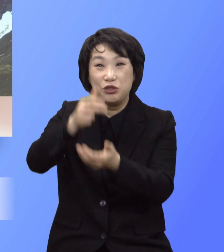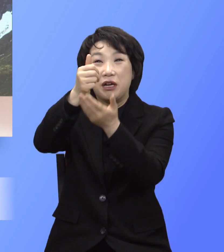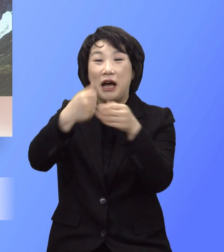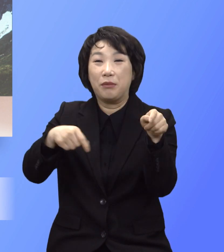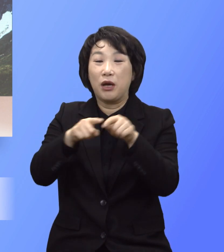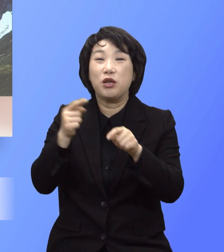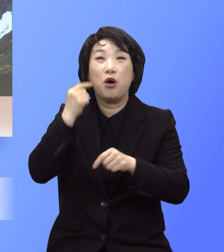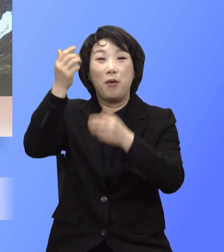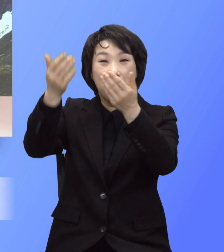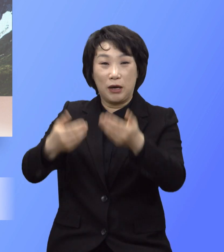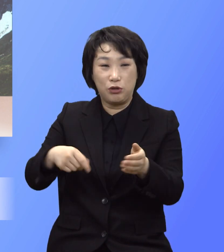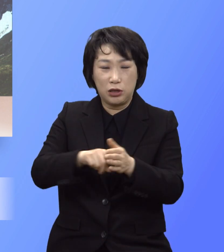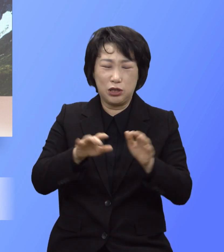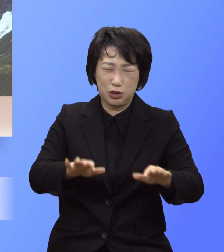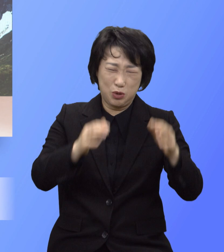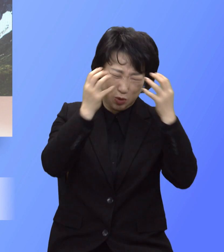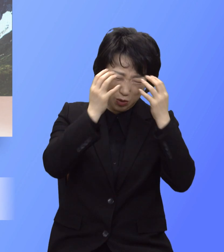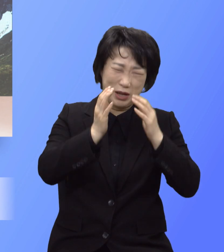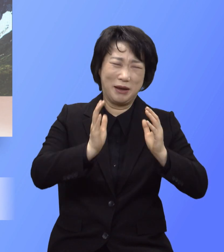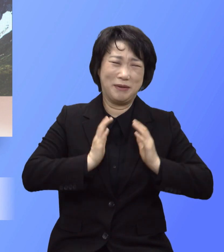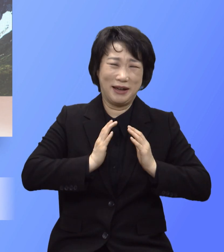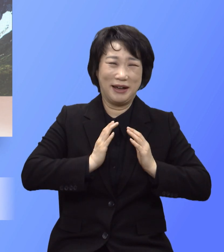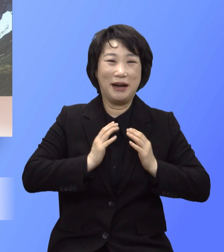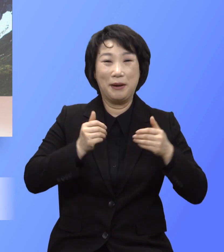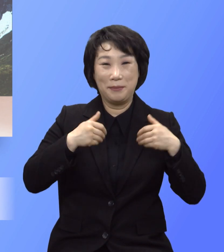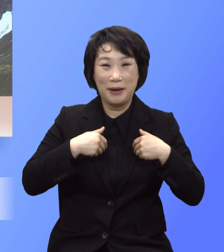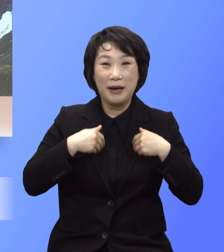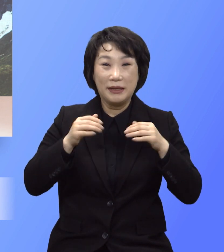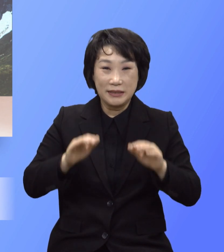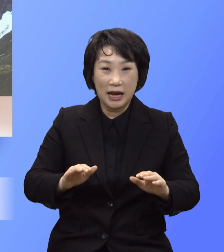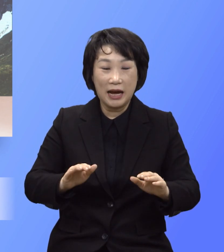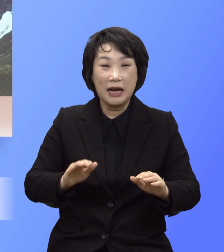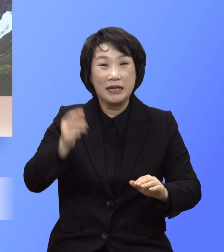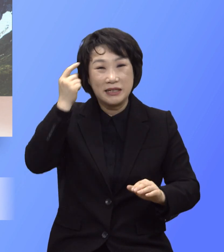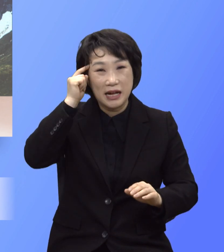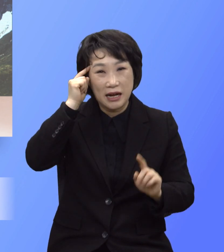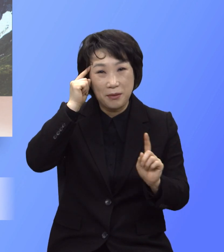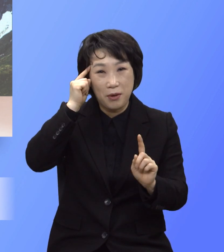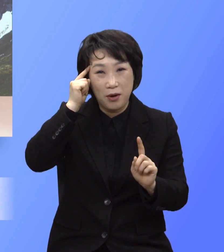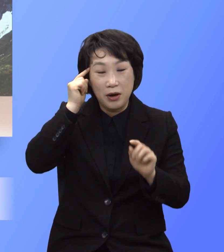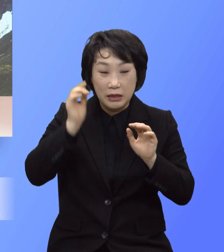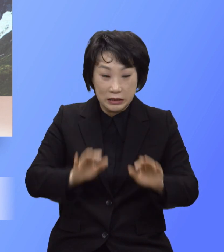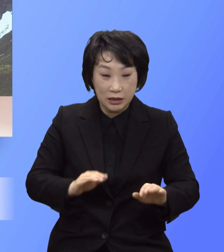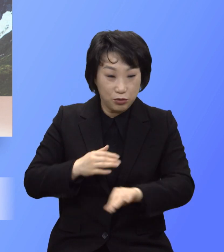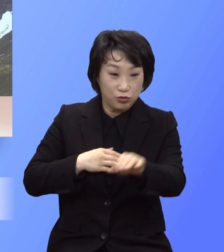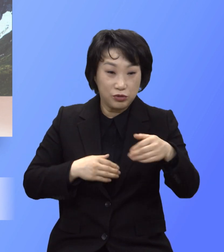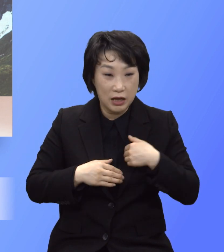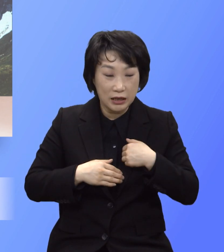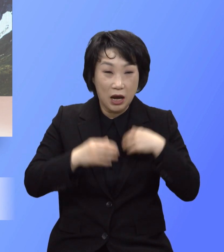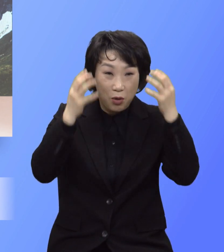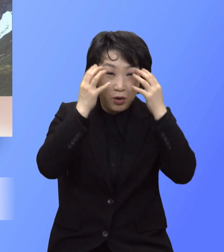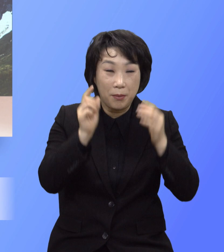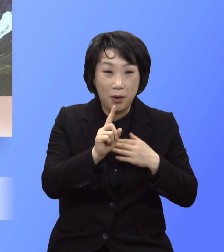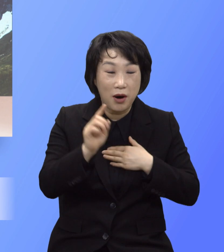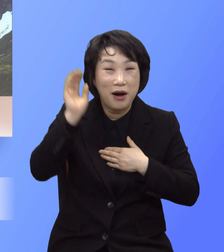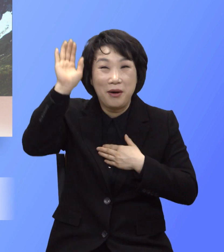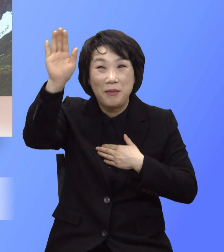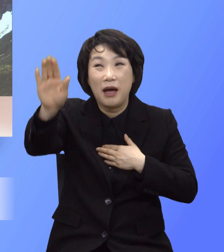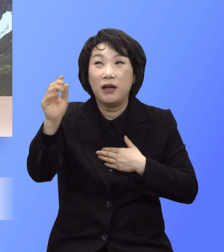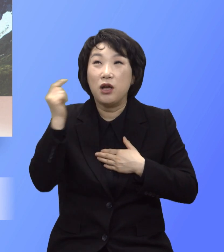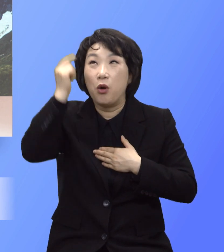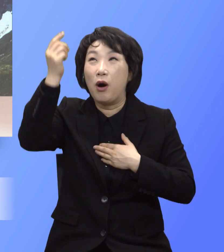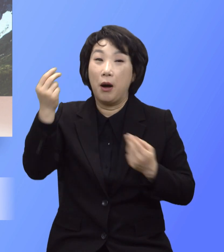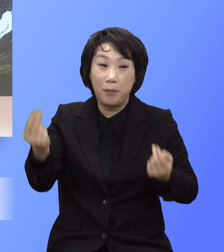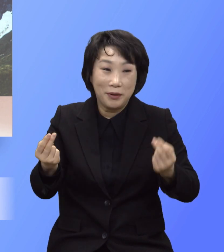영광을 받기 위해서 고난도 함께 받아야 될 것이니라. 생각한대 현재의 고난은 장차 올